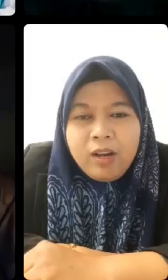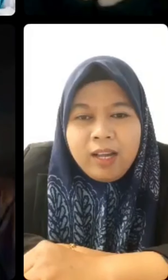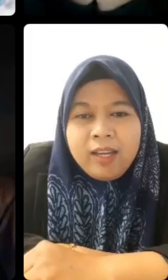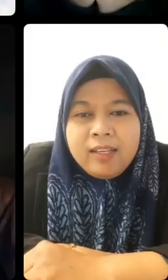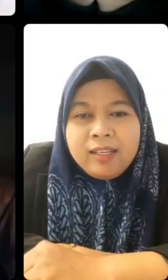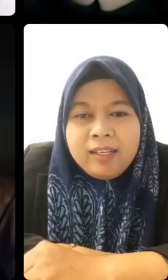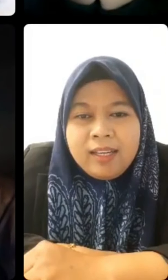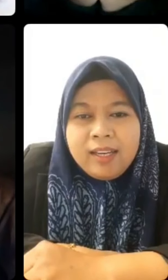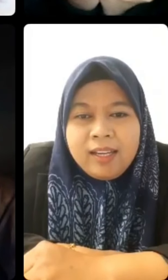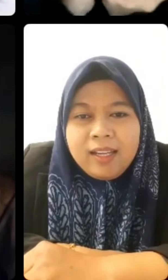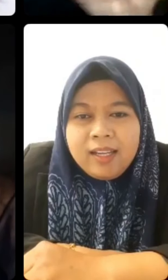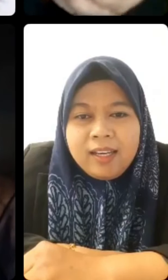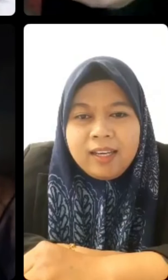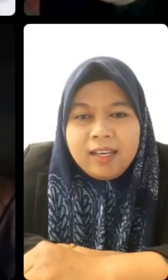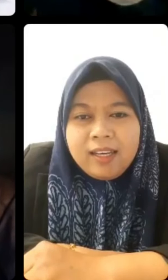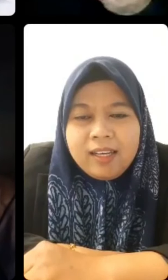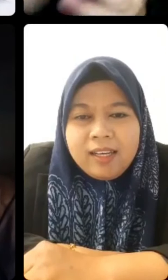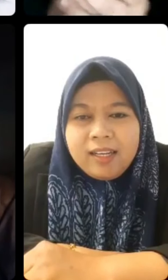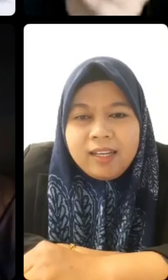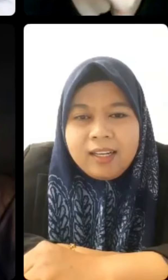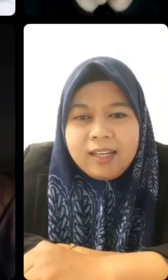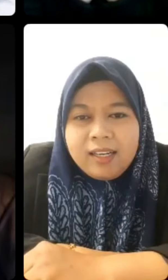saya doakan,